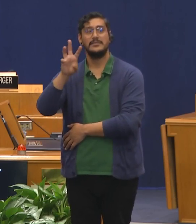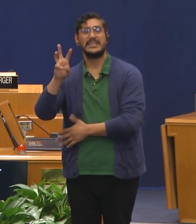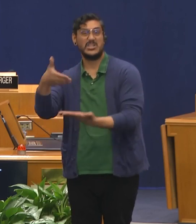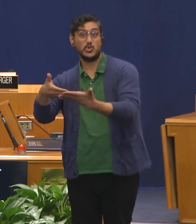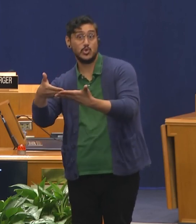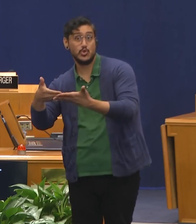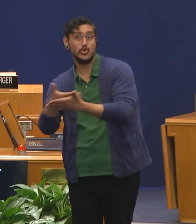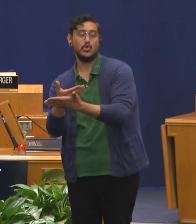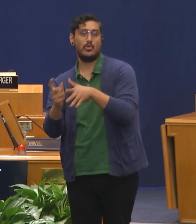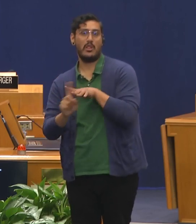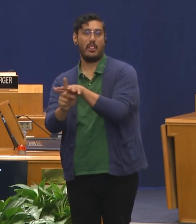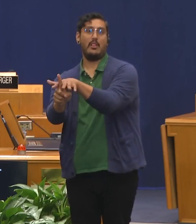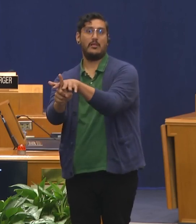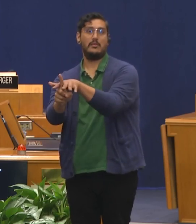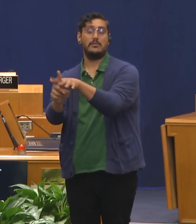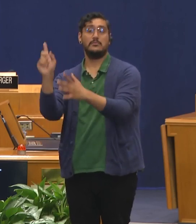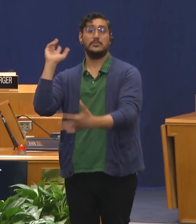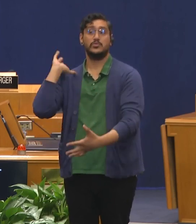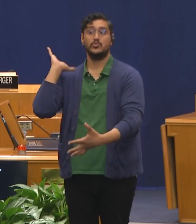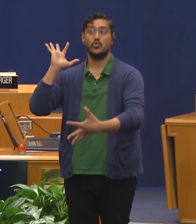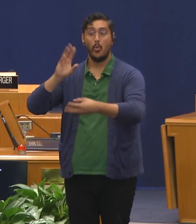nuevos. Hay un total de